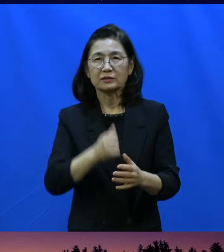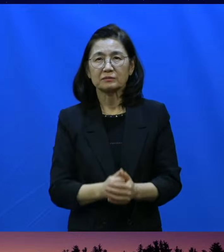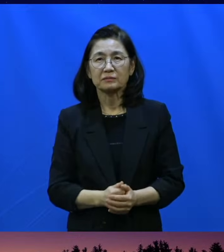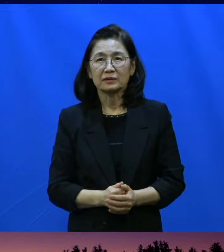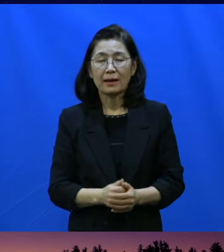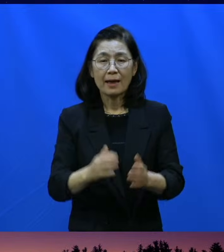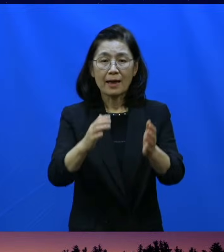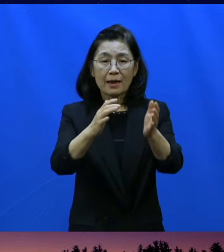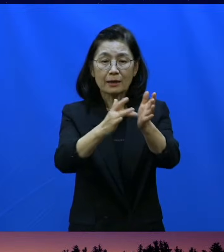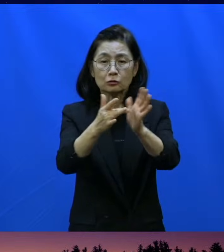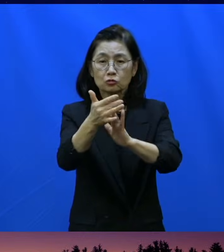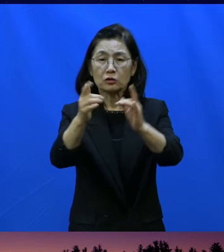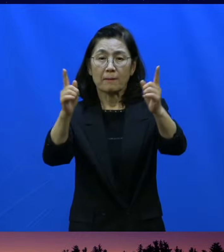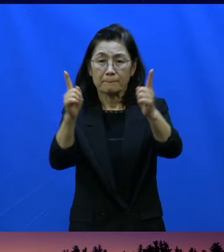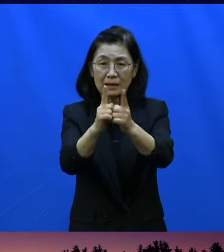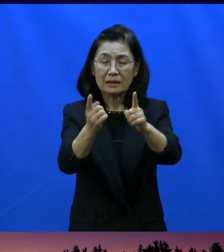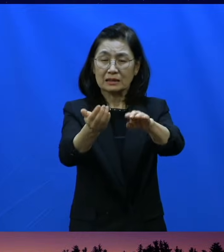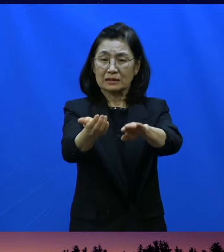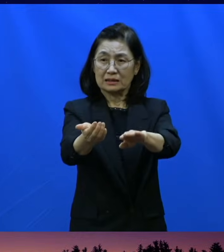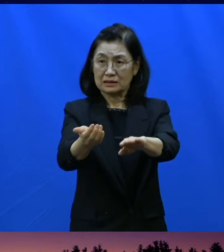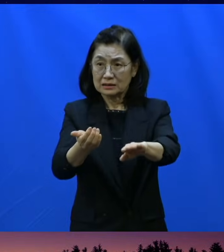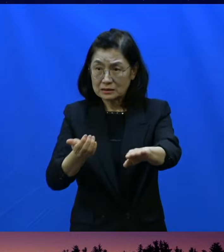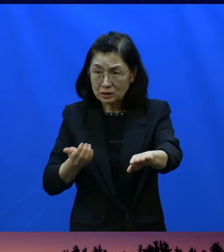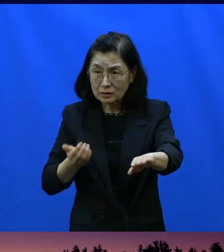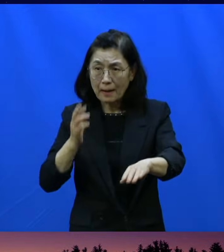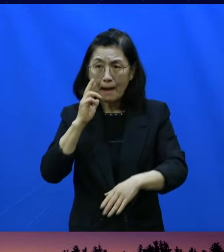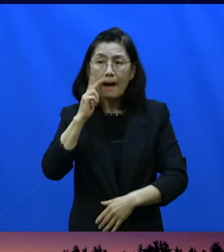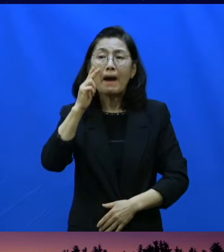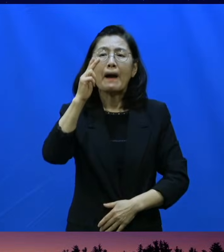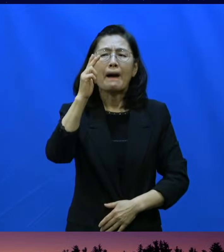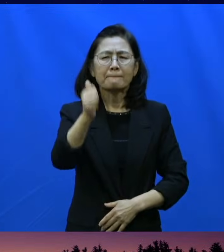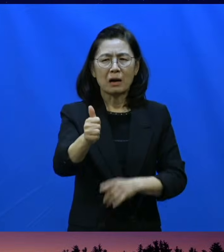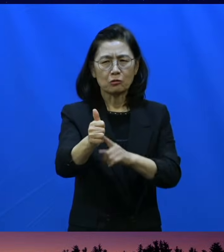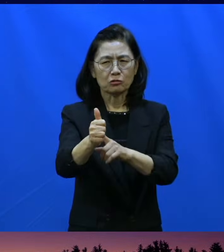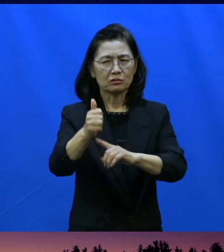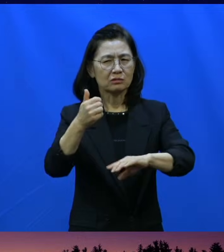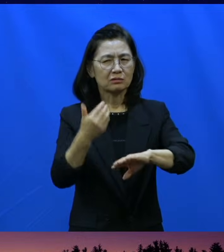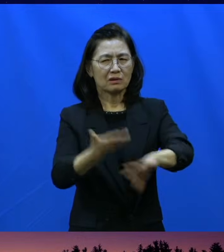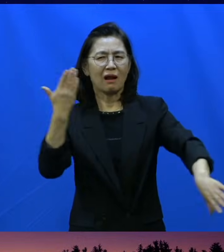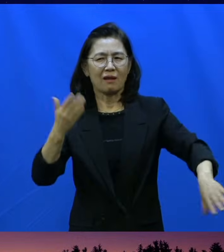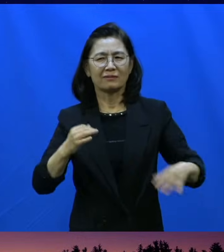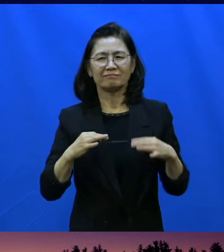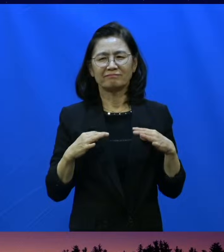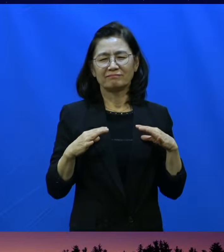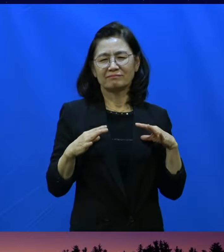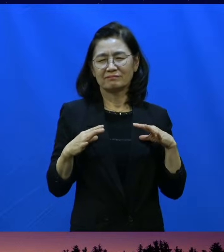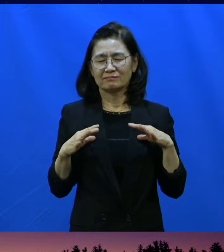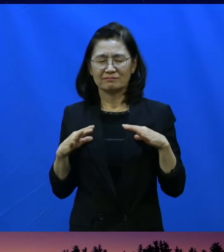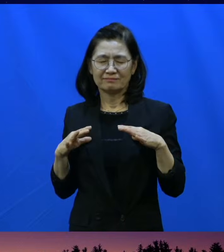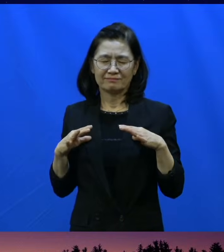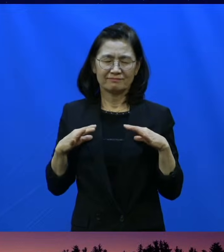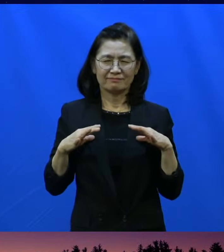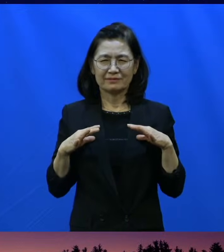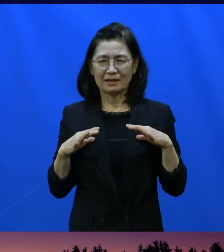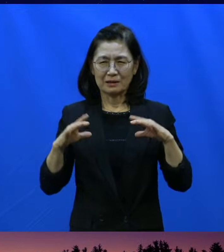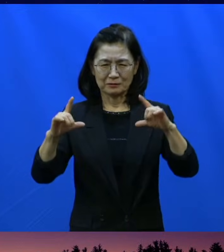바울이 이렇게 하지 않았습니다. 이전에 바울은요, 굉장히 자랑거리가 많았고 자랑을 하는